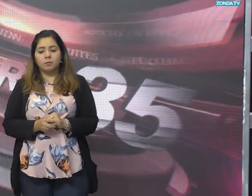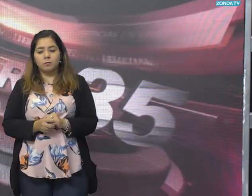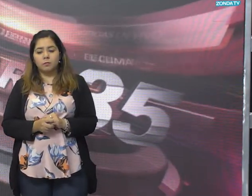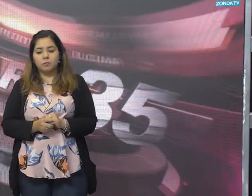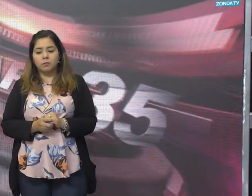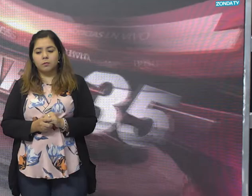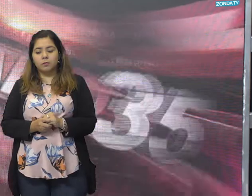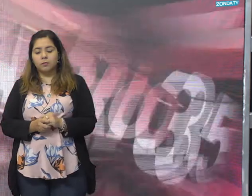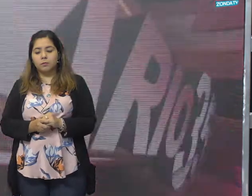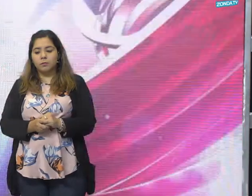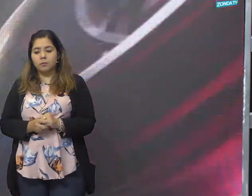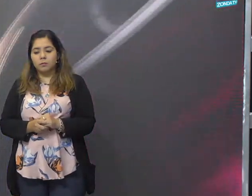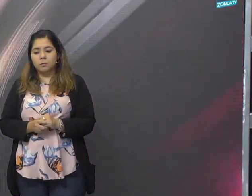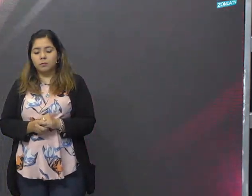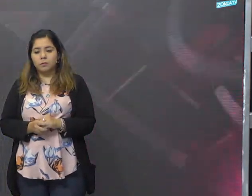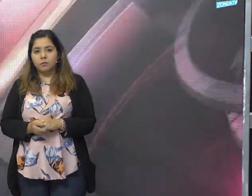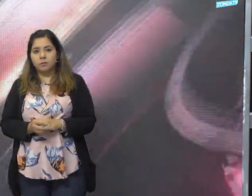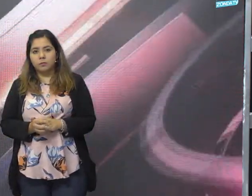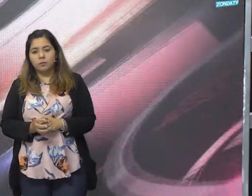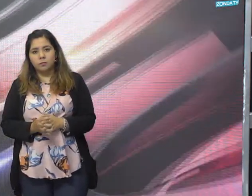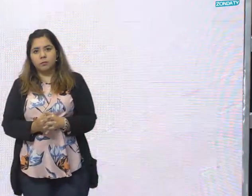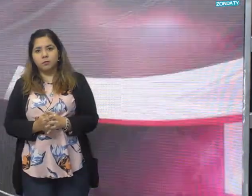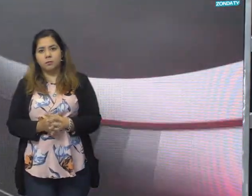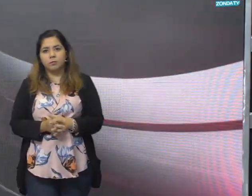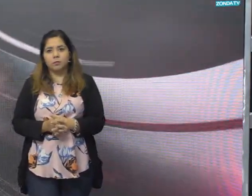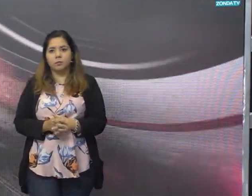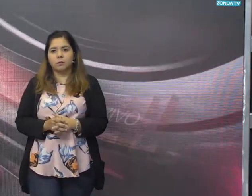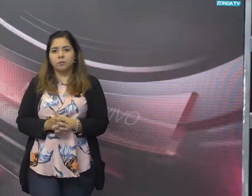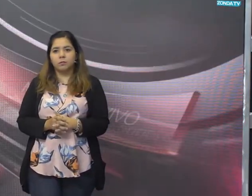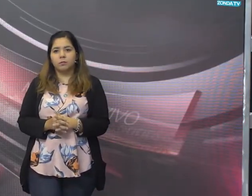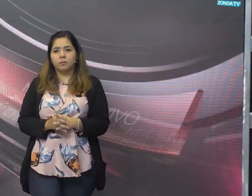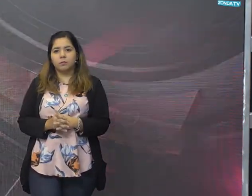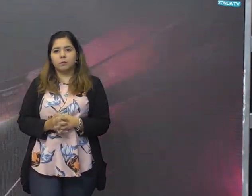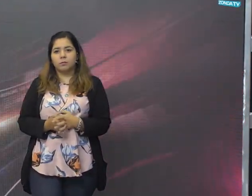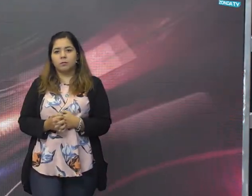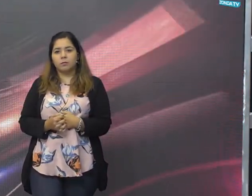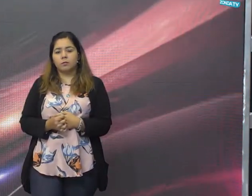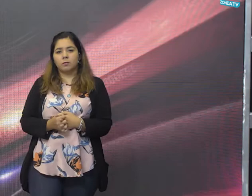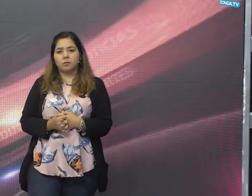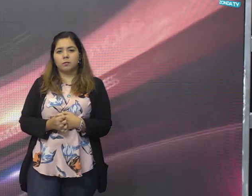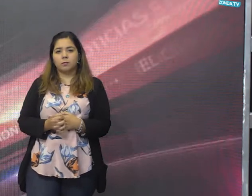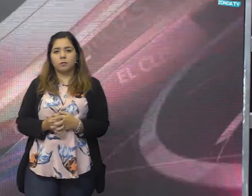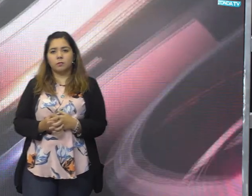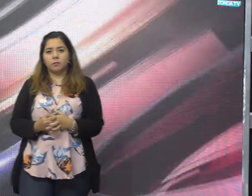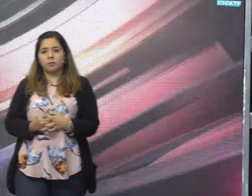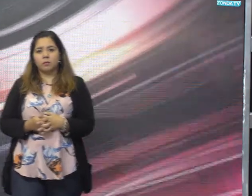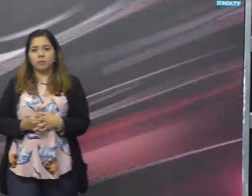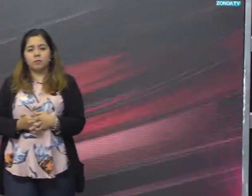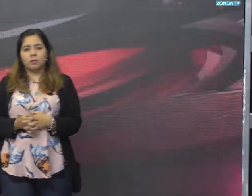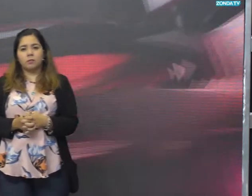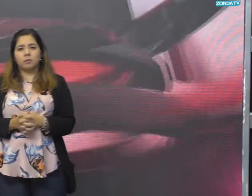se unía analizando la situación de la provincia. Como era complicado, entonces queríamos ofrecerle al